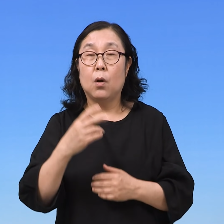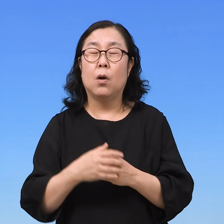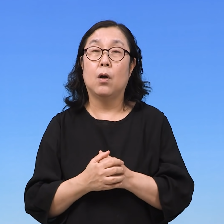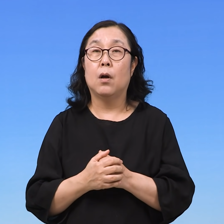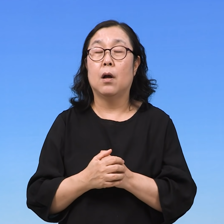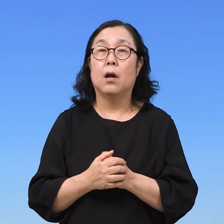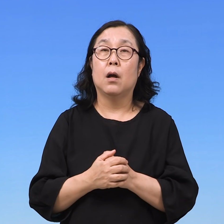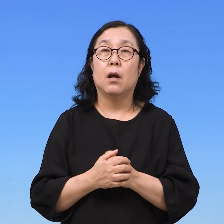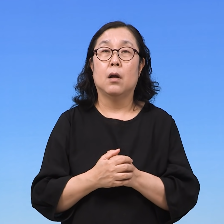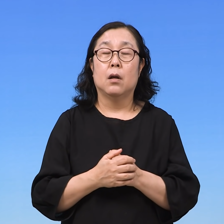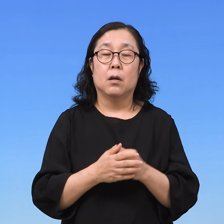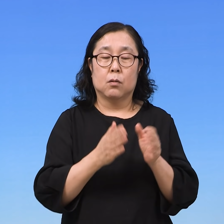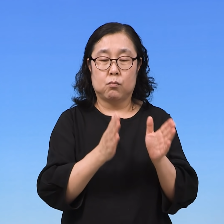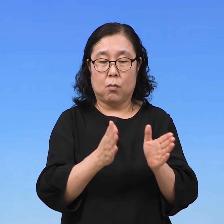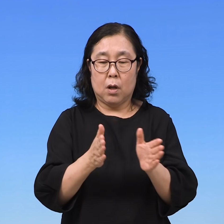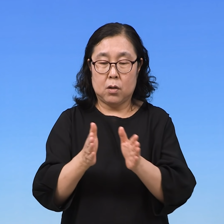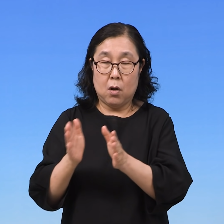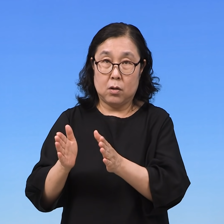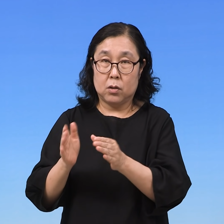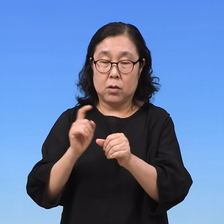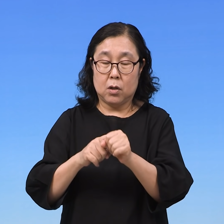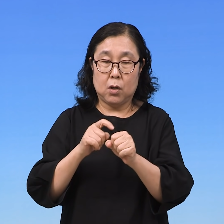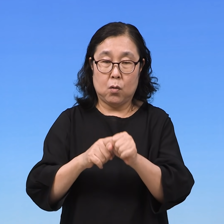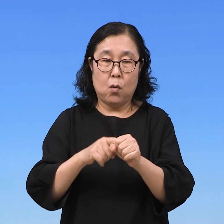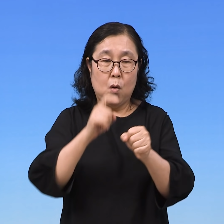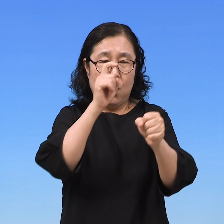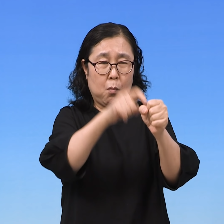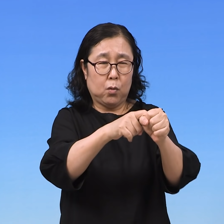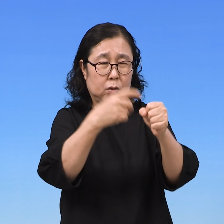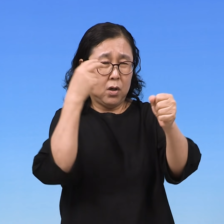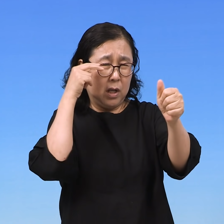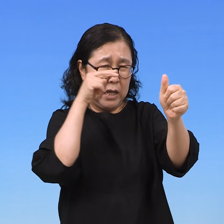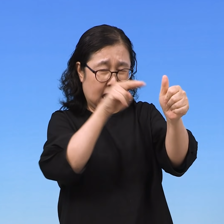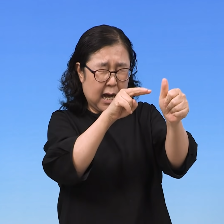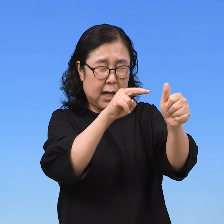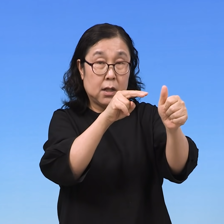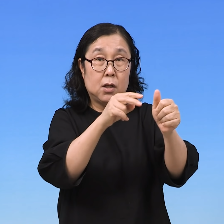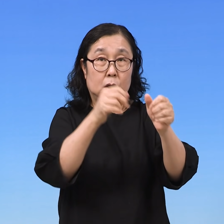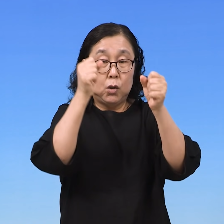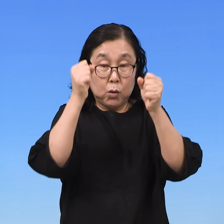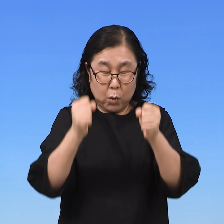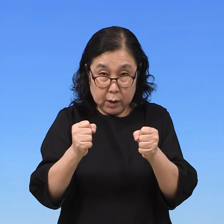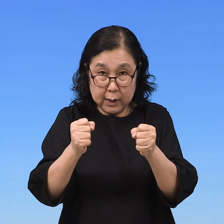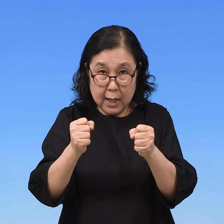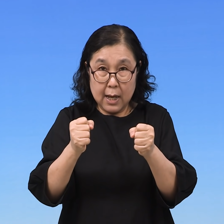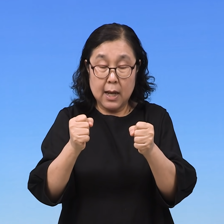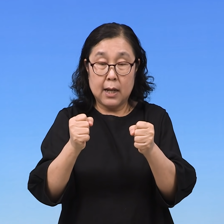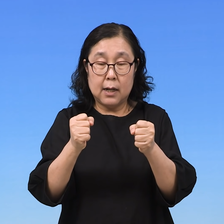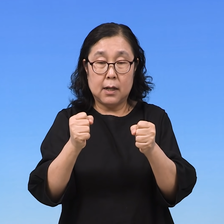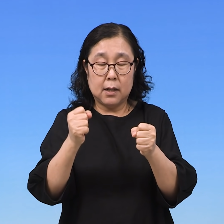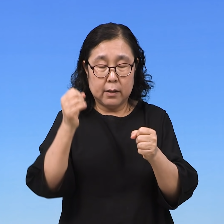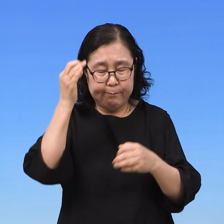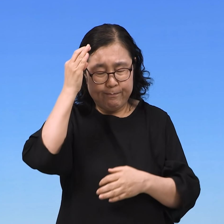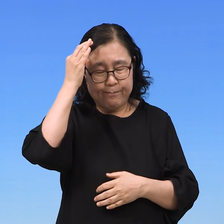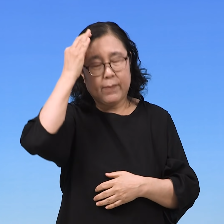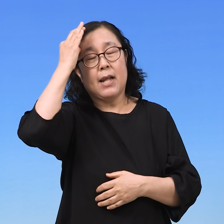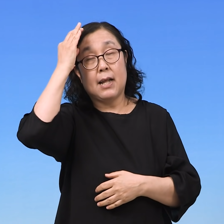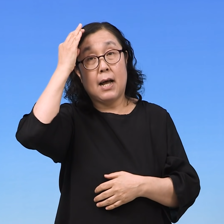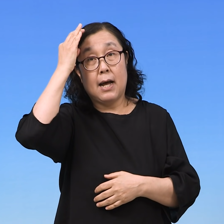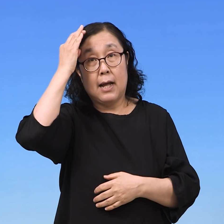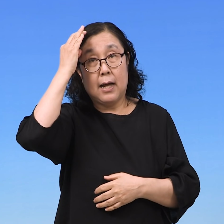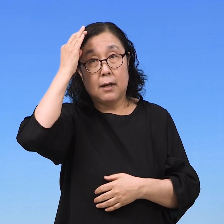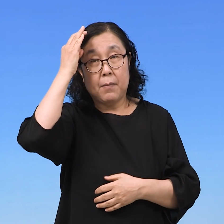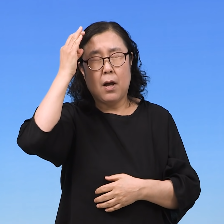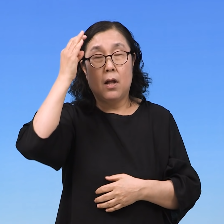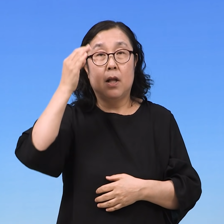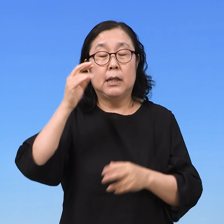그런가 하면은 여러분이 과정적이고 지향적인 존재로서의 그리스도인, 이 사실을 우리가 자각하게 된다면